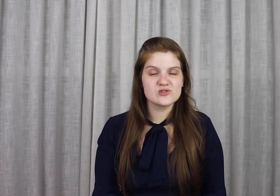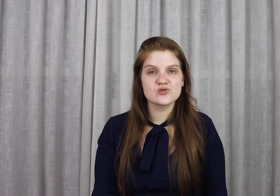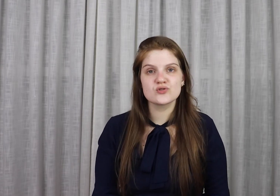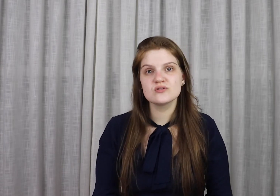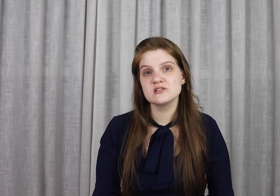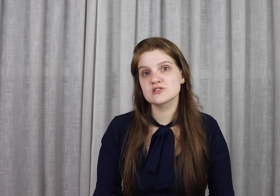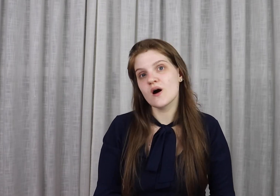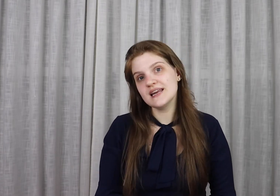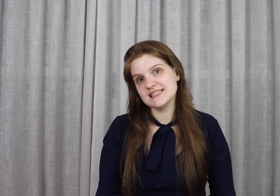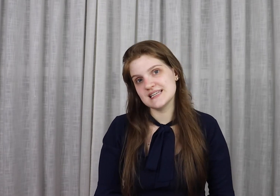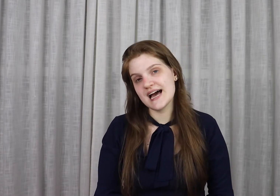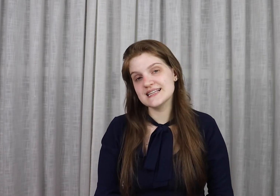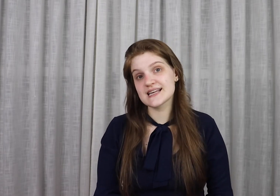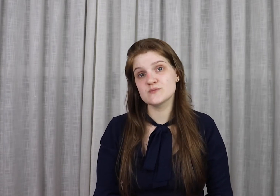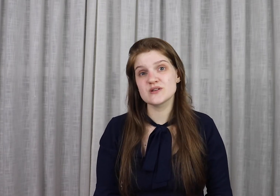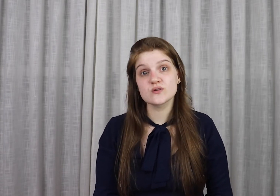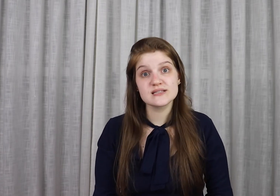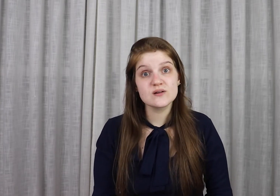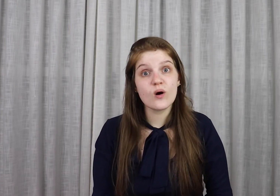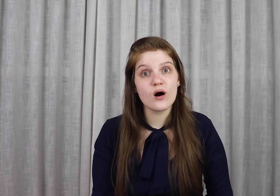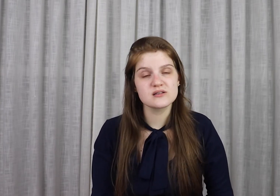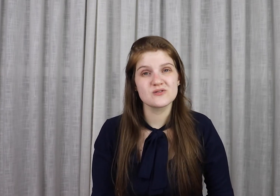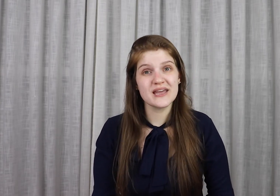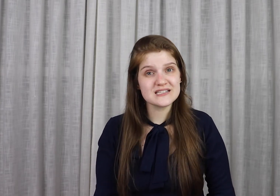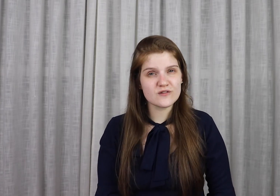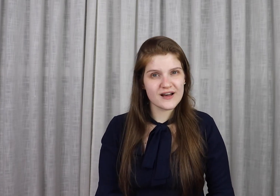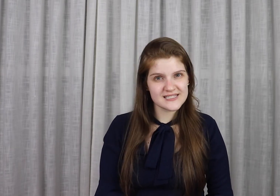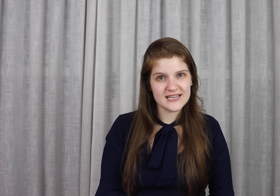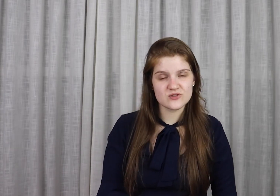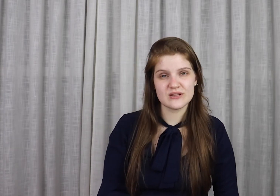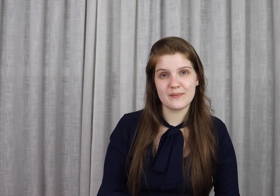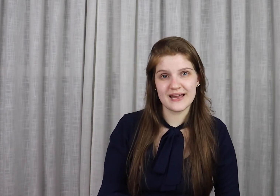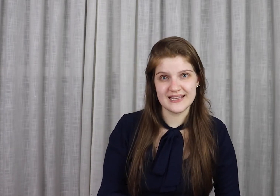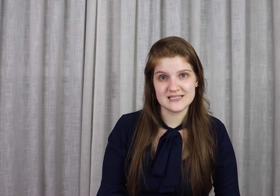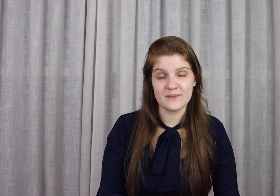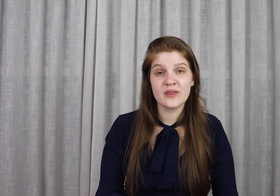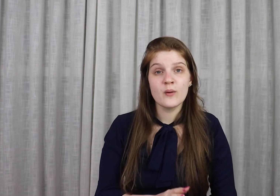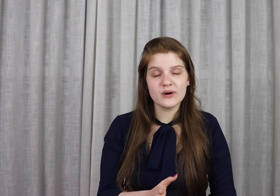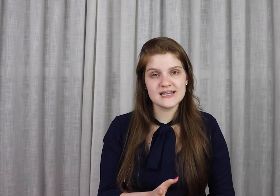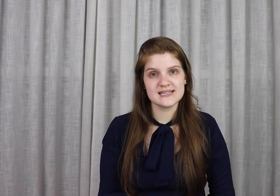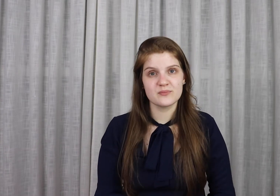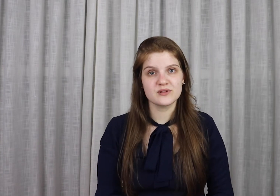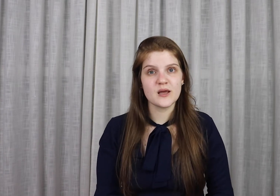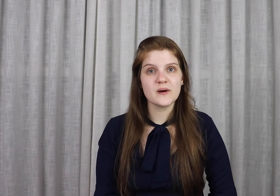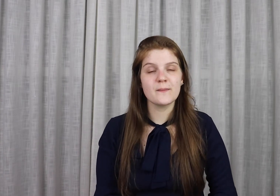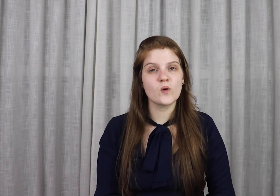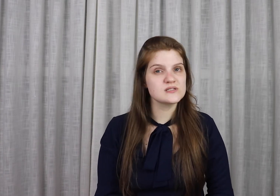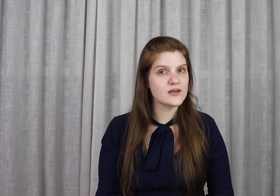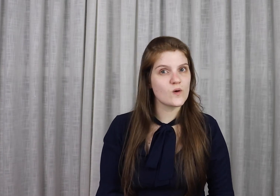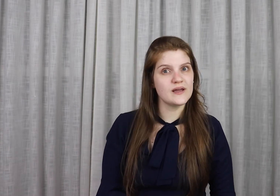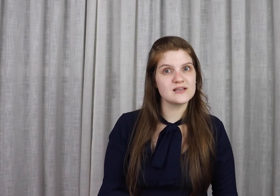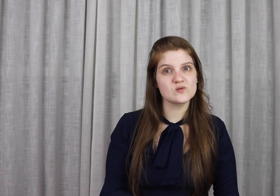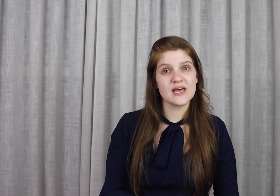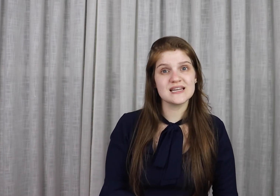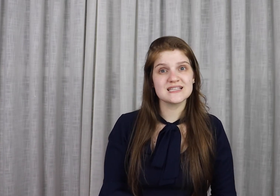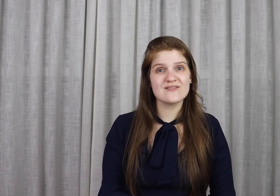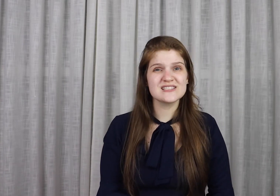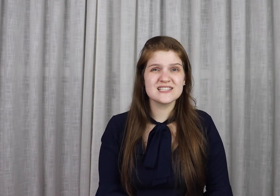os surdos escolhem sinais que as pessoas não gostam e eles não fazem isso na malícia. Por exemplo, tem uma moça que eu conheço que ela estava se